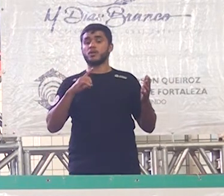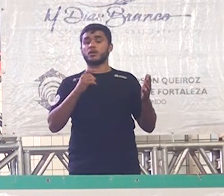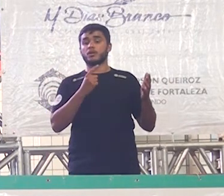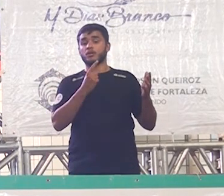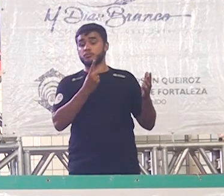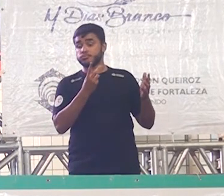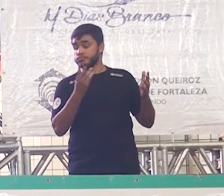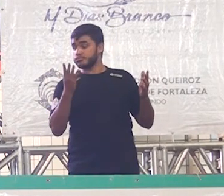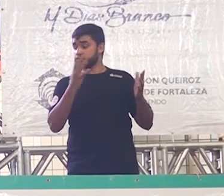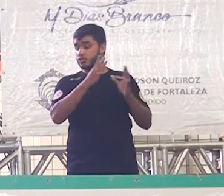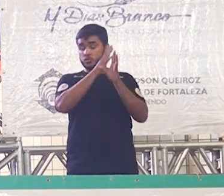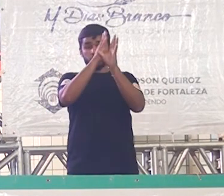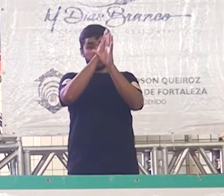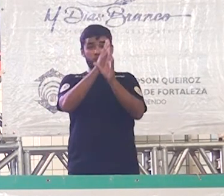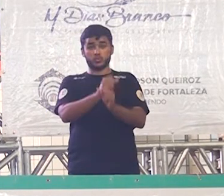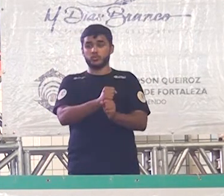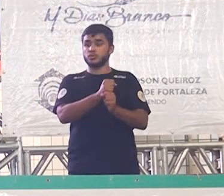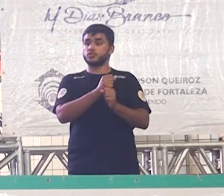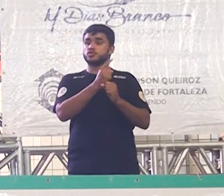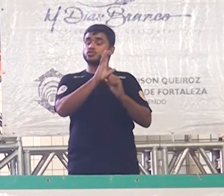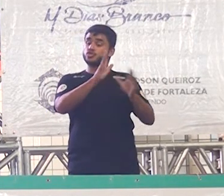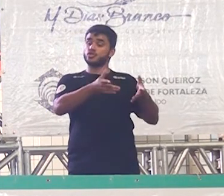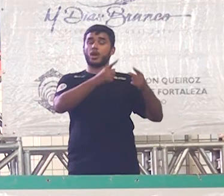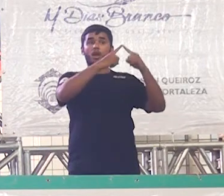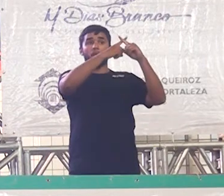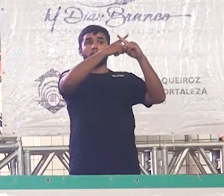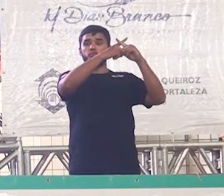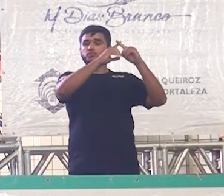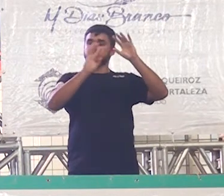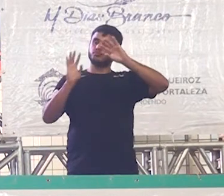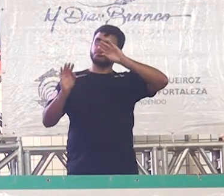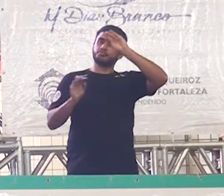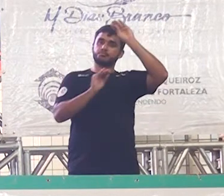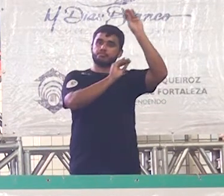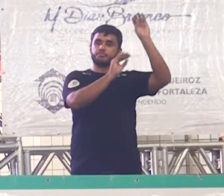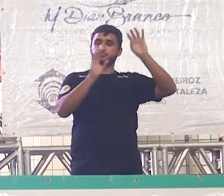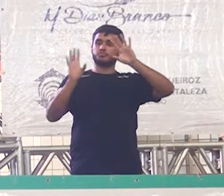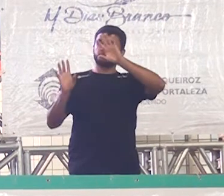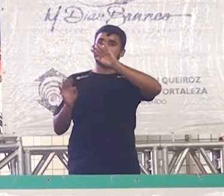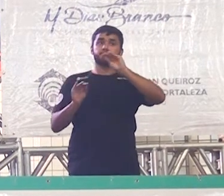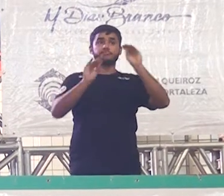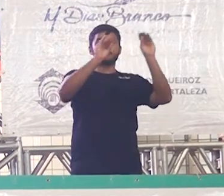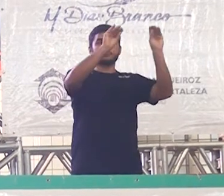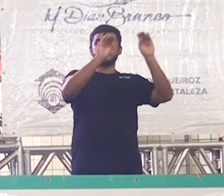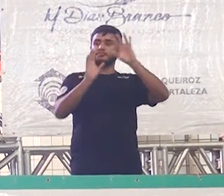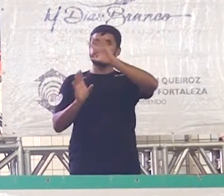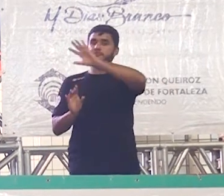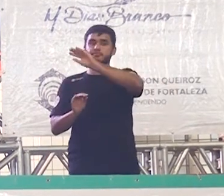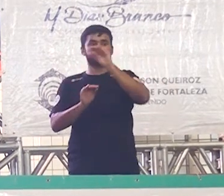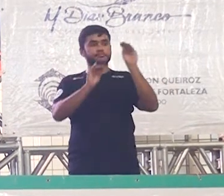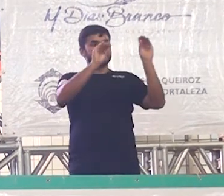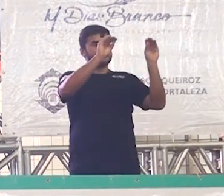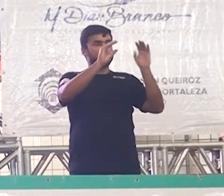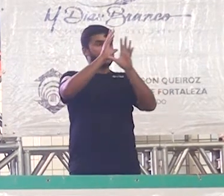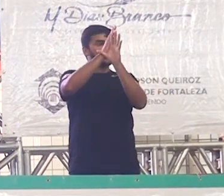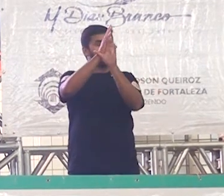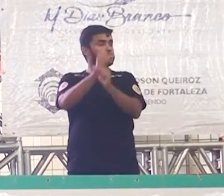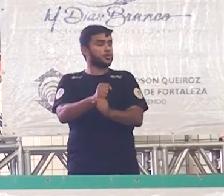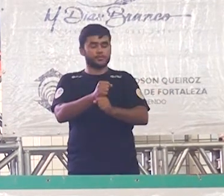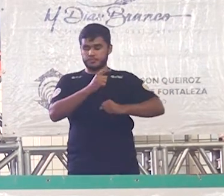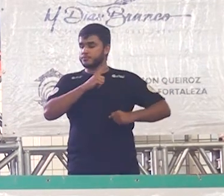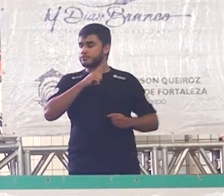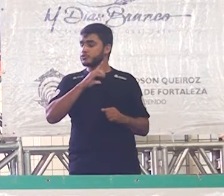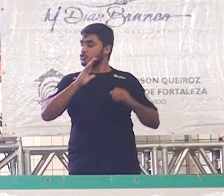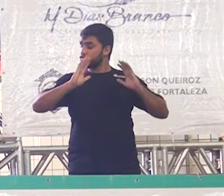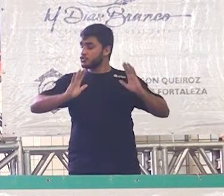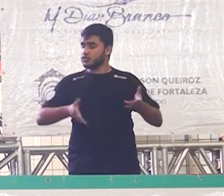de veículos. Então, nós multiplicamos o número de veículos pela velocidade de cada um. Se eu tenho 5 veículos a